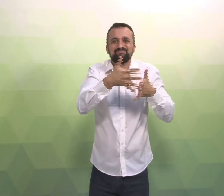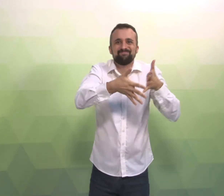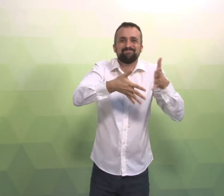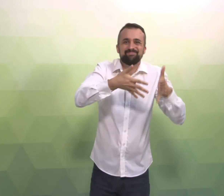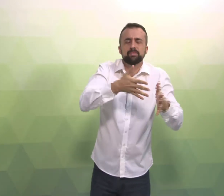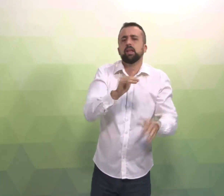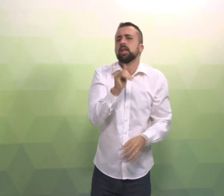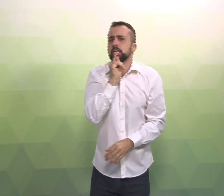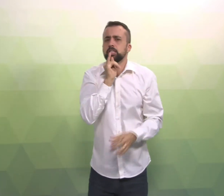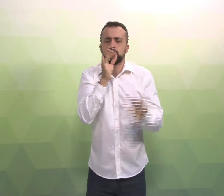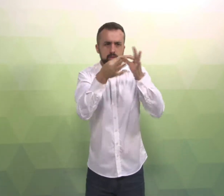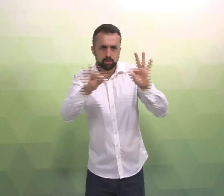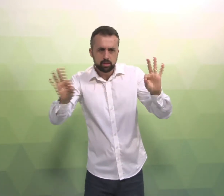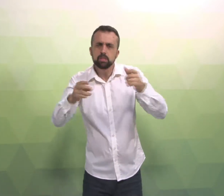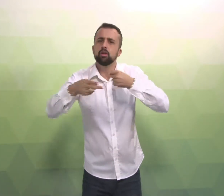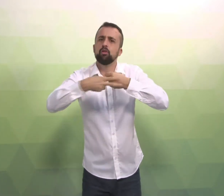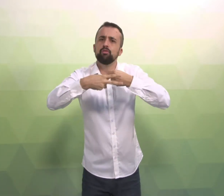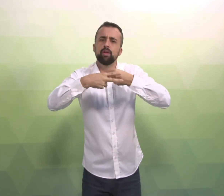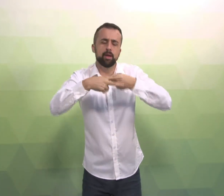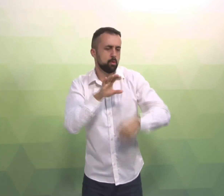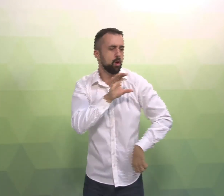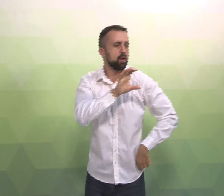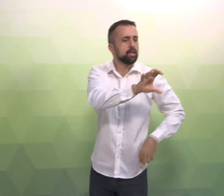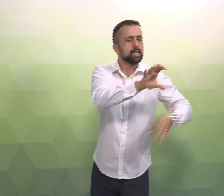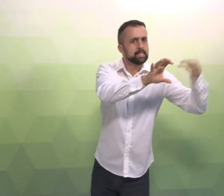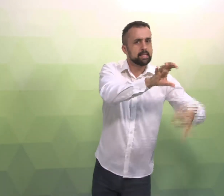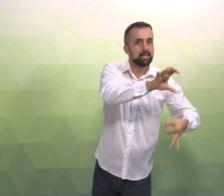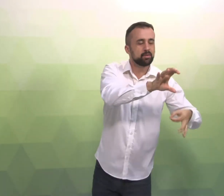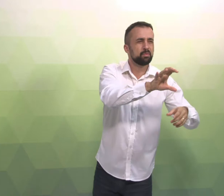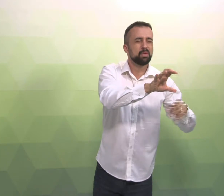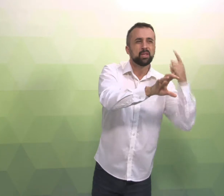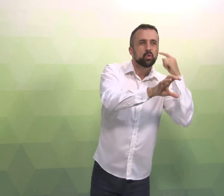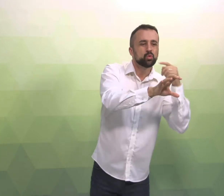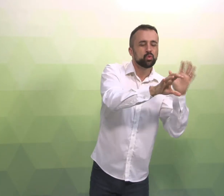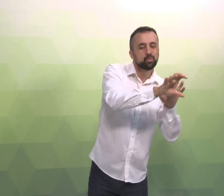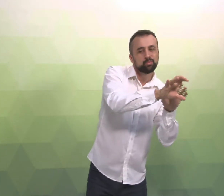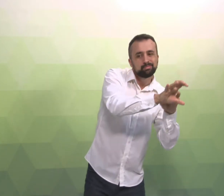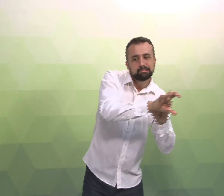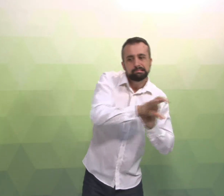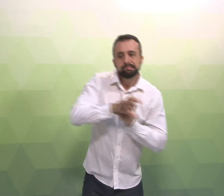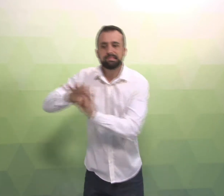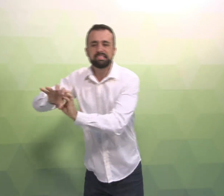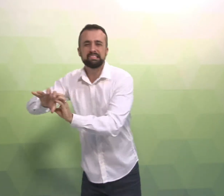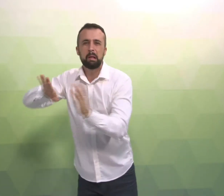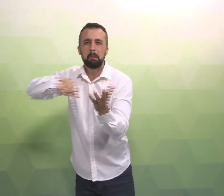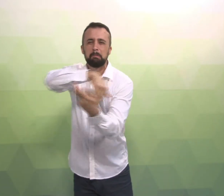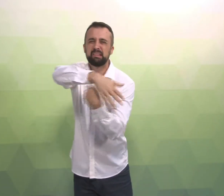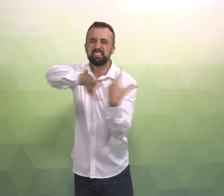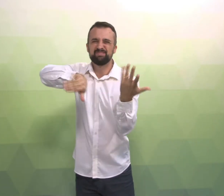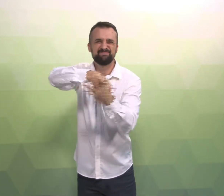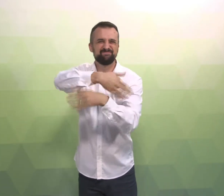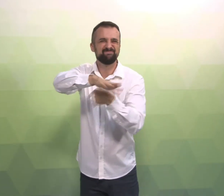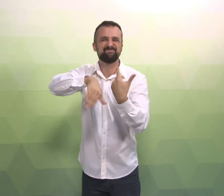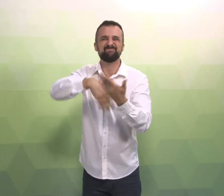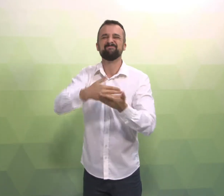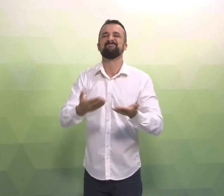a língua de sinais ficou defeituosa. Por exemplo, na sentença o verbo deveria vir aqui, mas os surdos